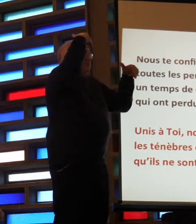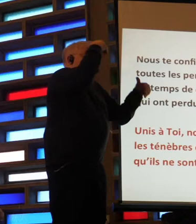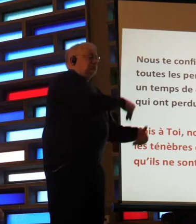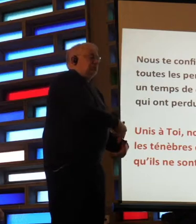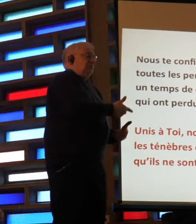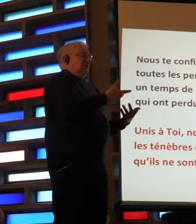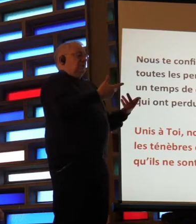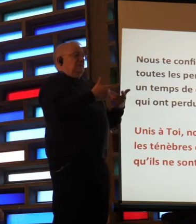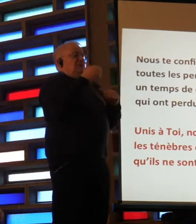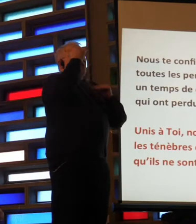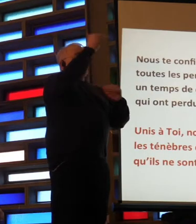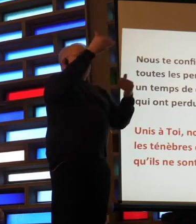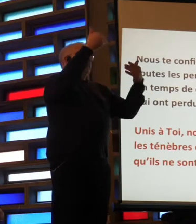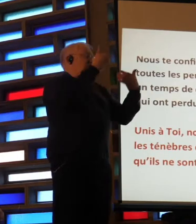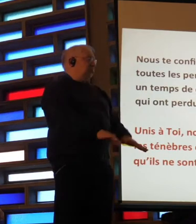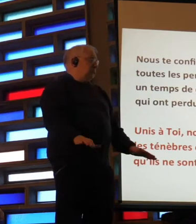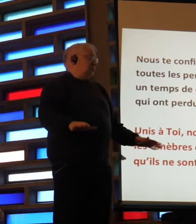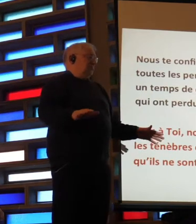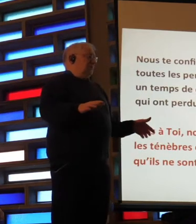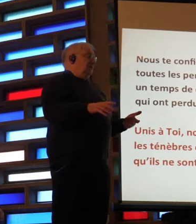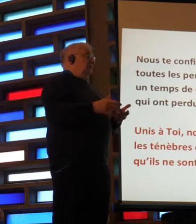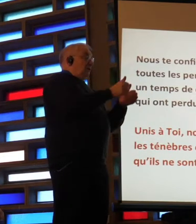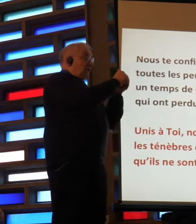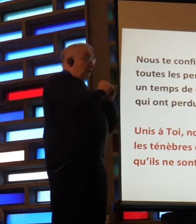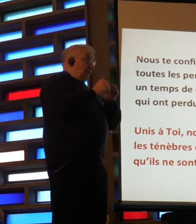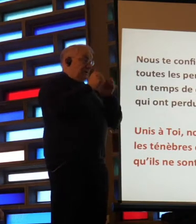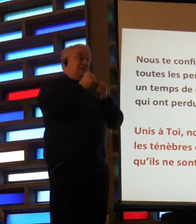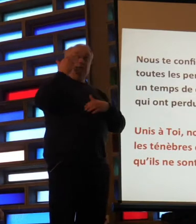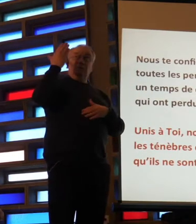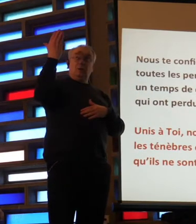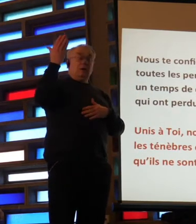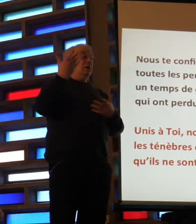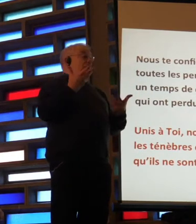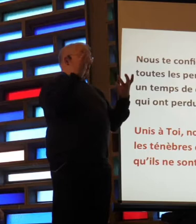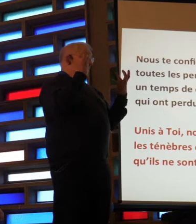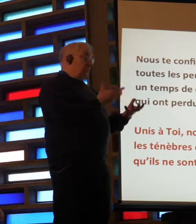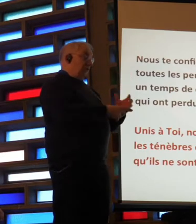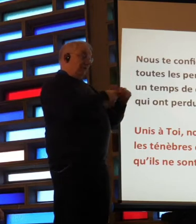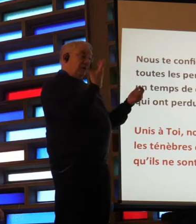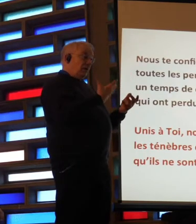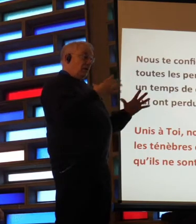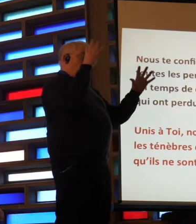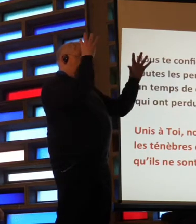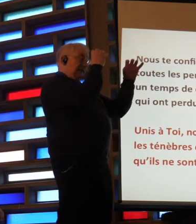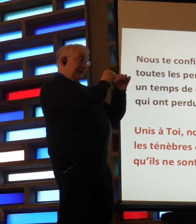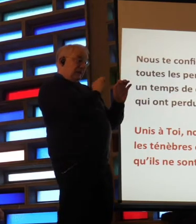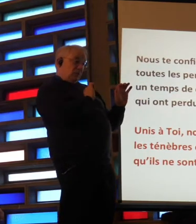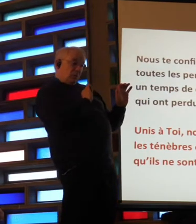perdu confiance. Unis à toi, nous voulons faire reculer les ténèbres et